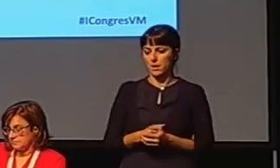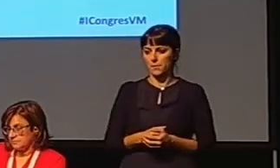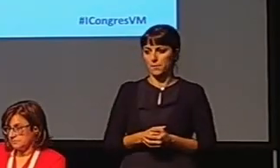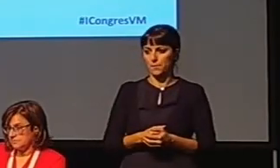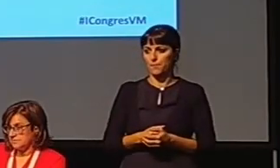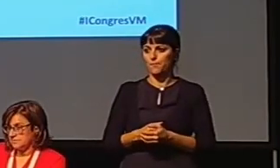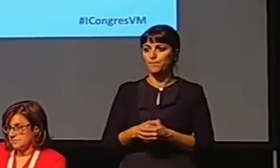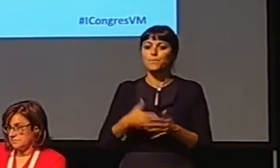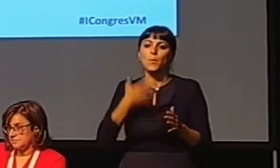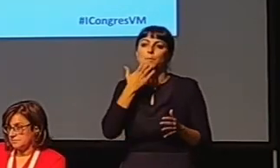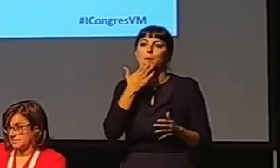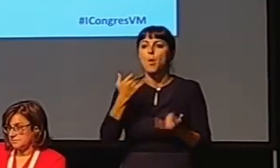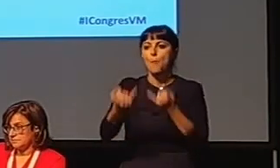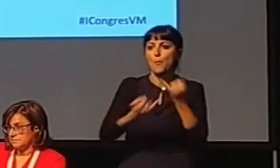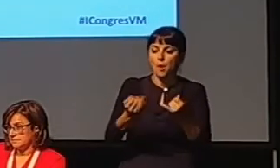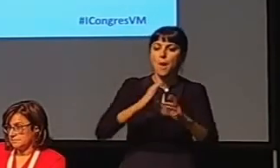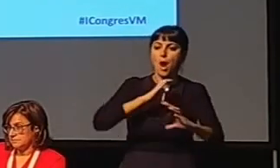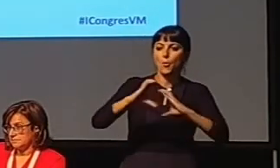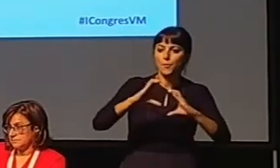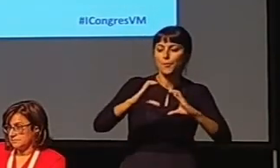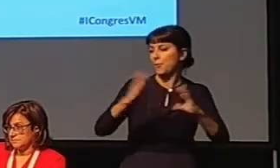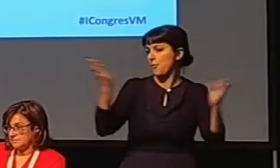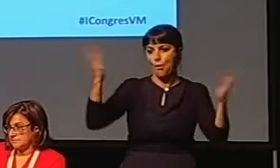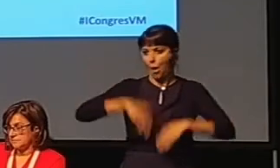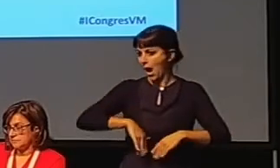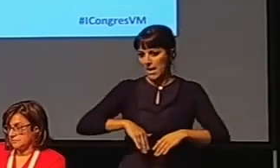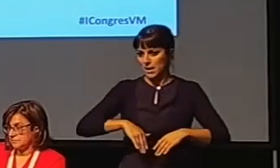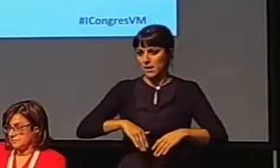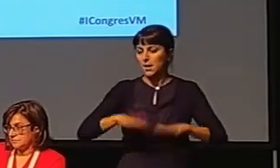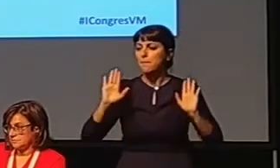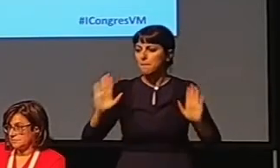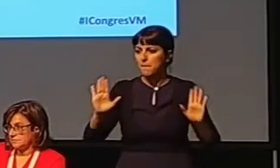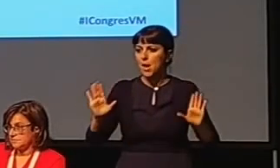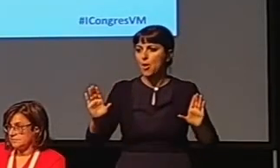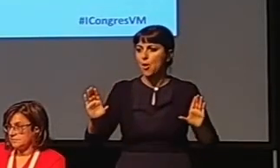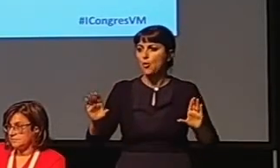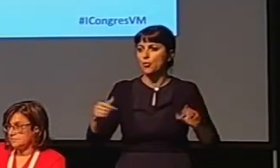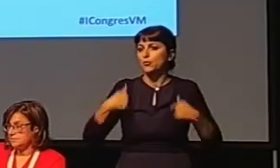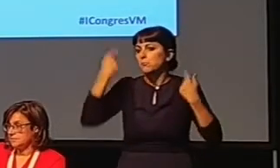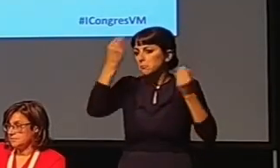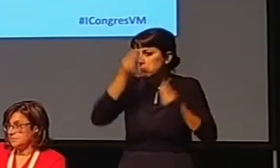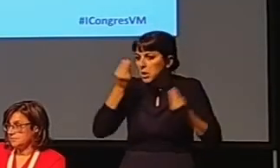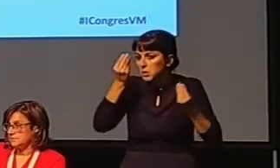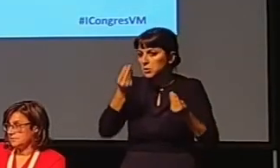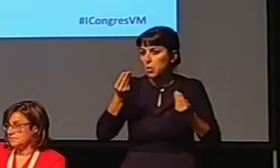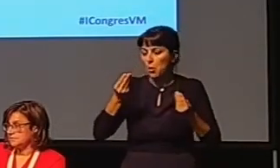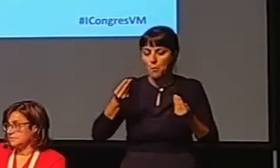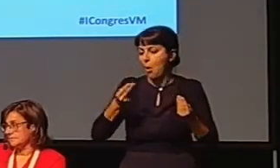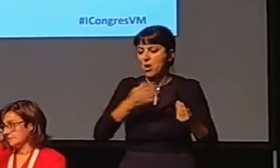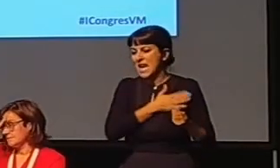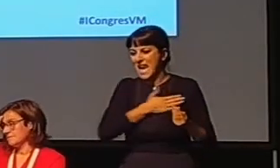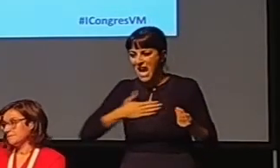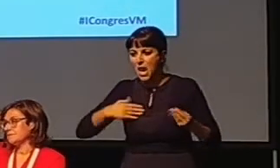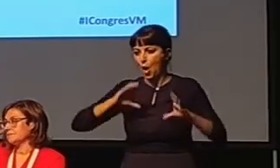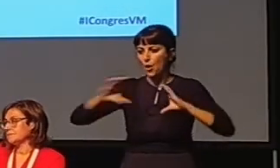descoordinació, però no descoordinació per mala voluntat, perquè jo entenc que totes les persones que estan